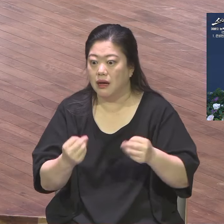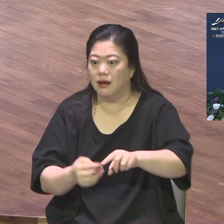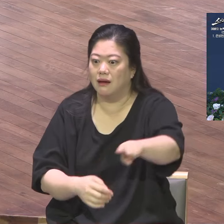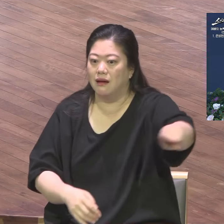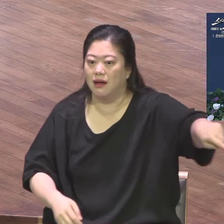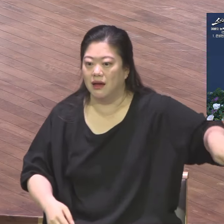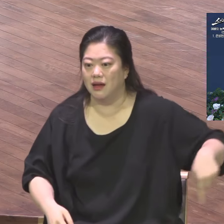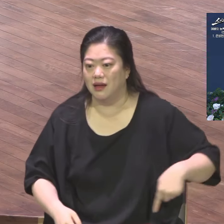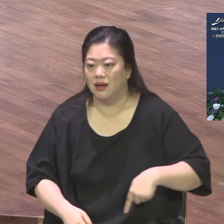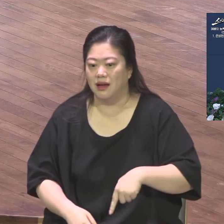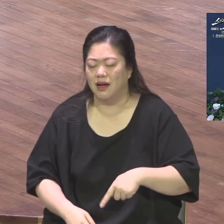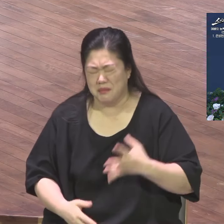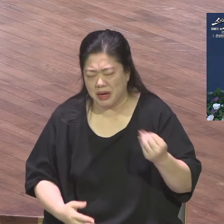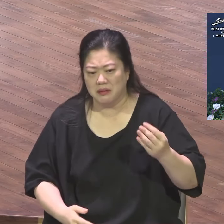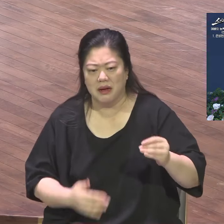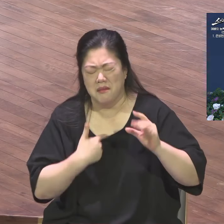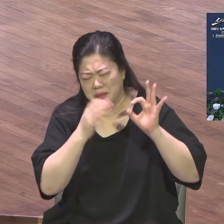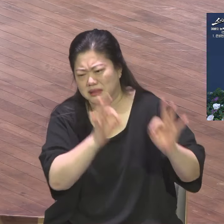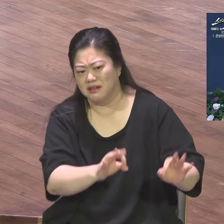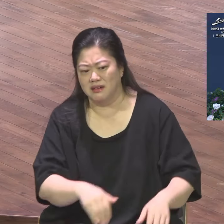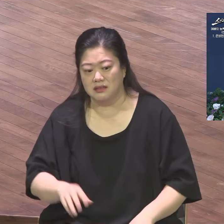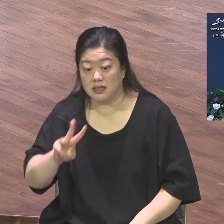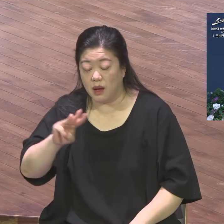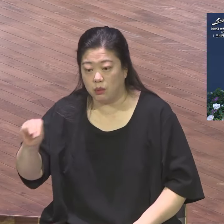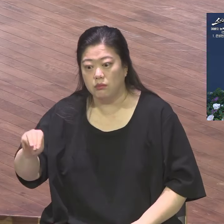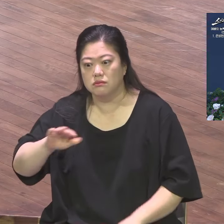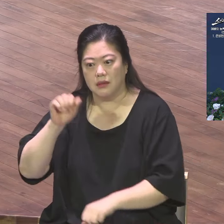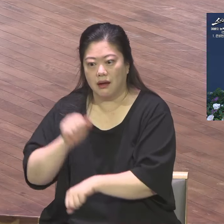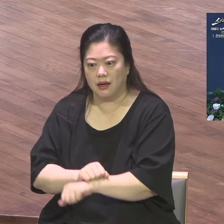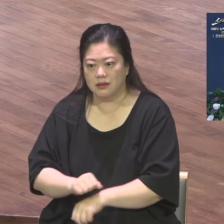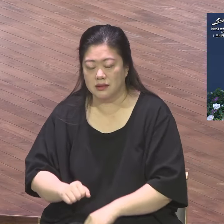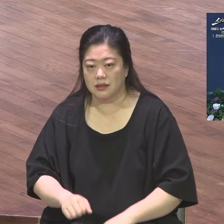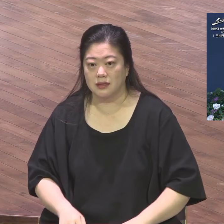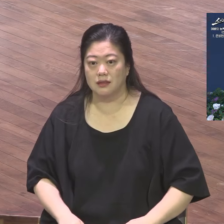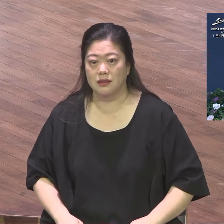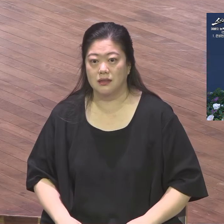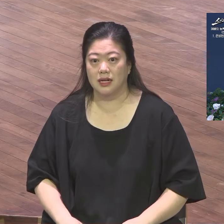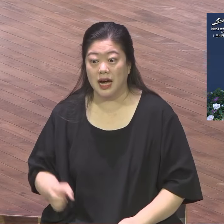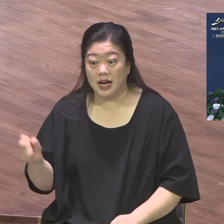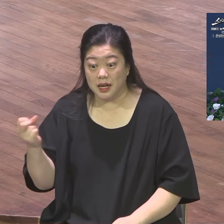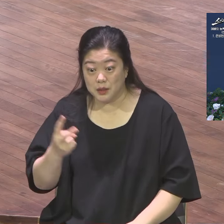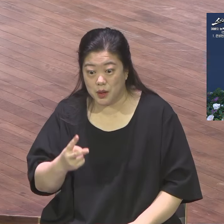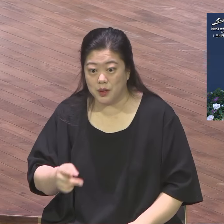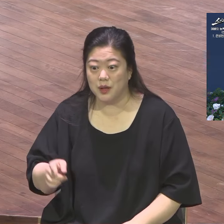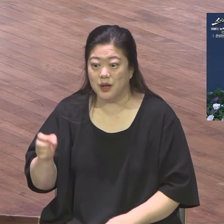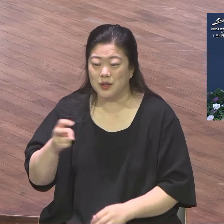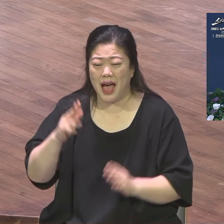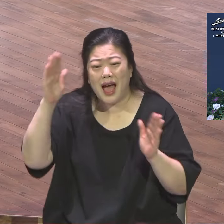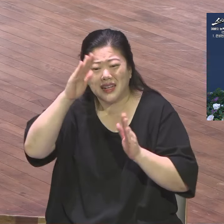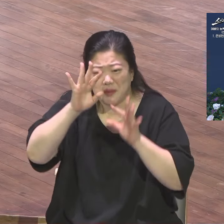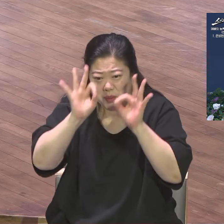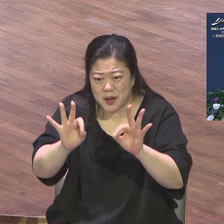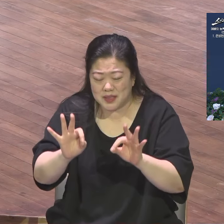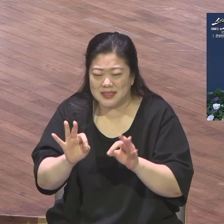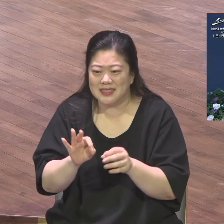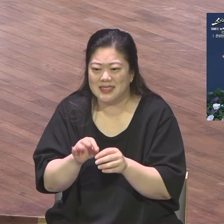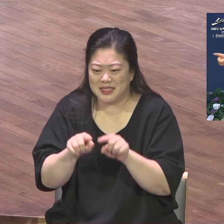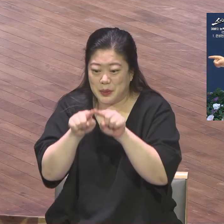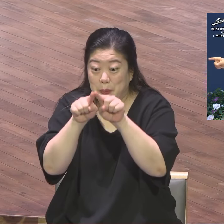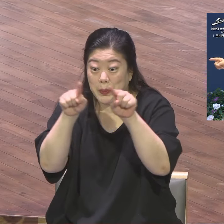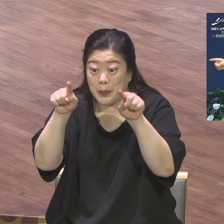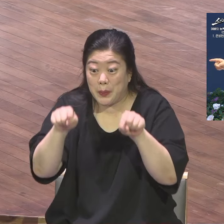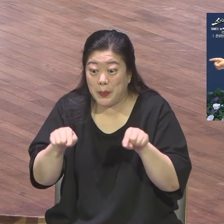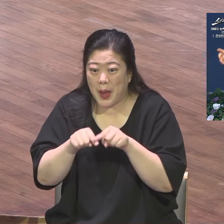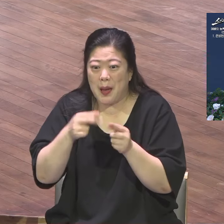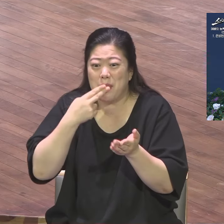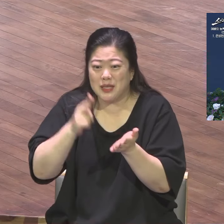일반 교회도 그렇습니다. 야, 밤으로 어디 갈래? 야, 영화 보러 가자. 뭐 자, 막 쪽지 막 돌리고. 설교 관심 없습니다. 그 영혼이